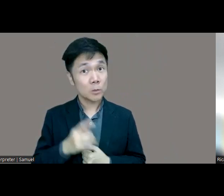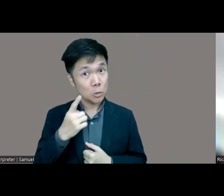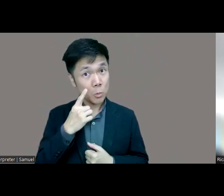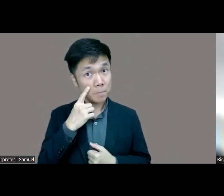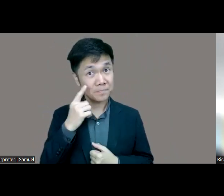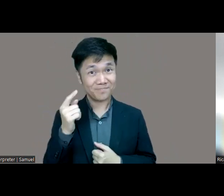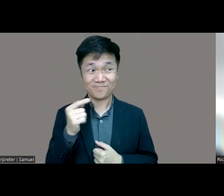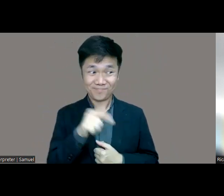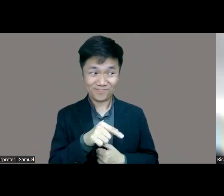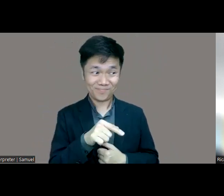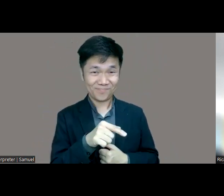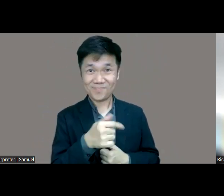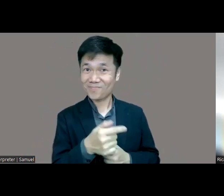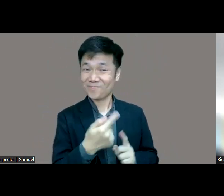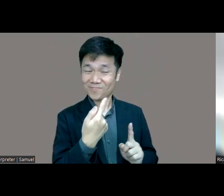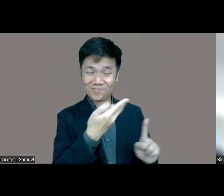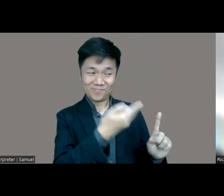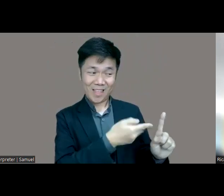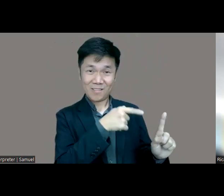de la plainte.